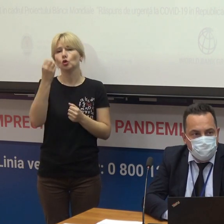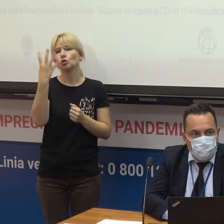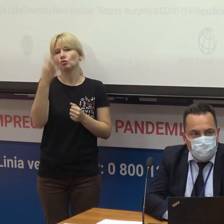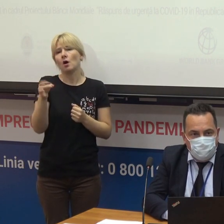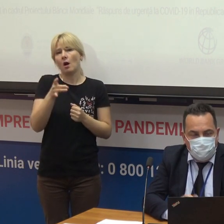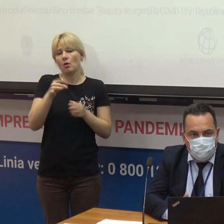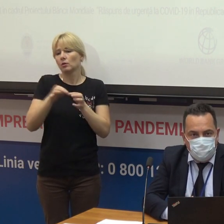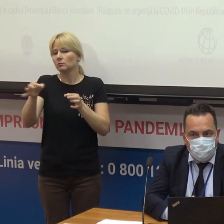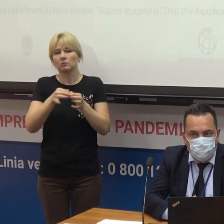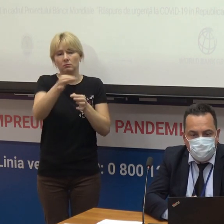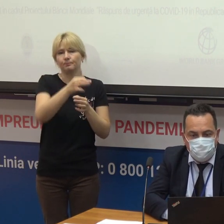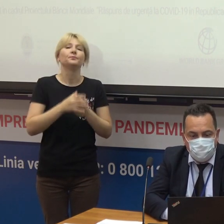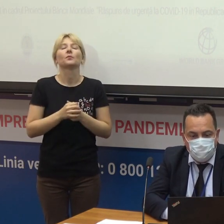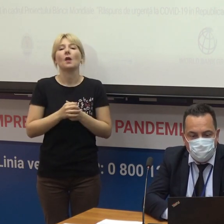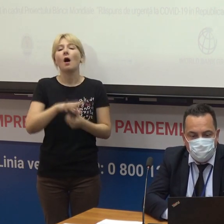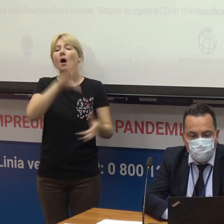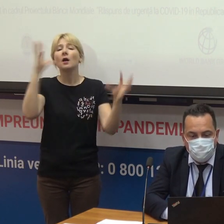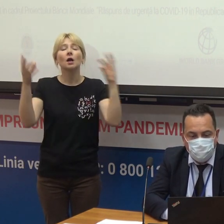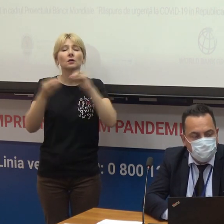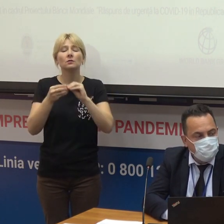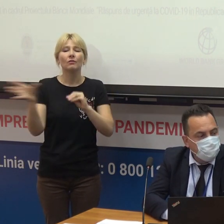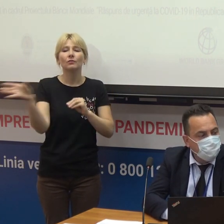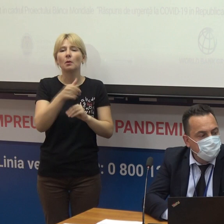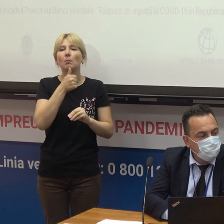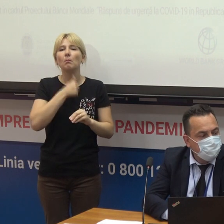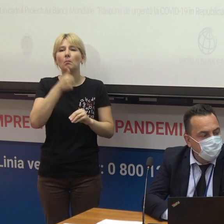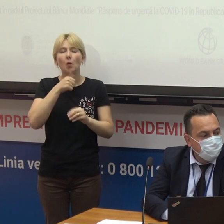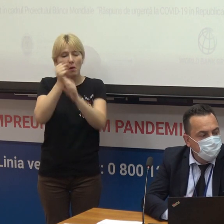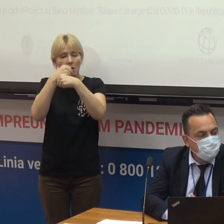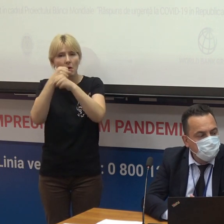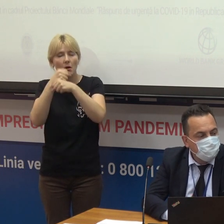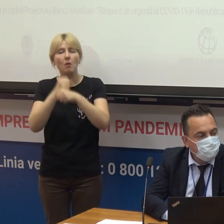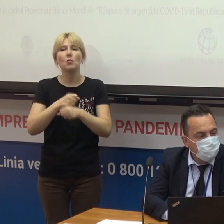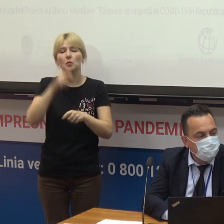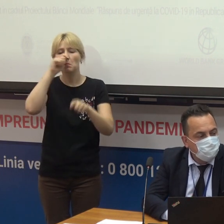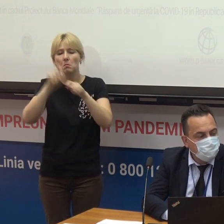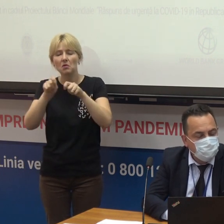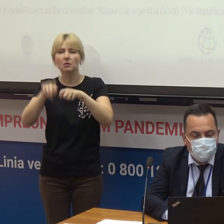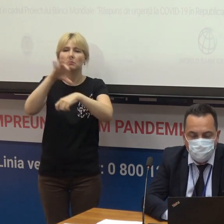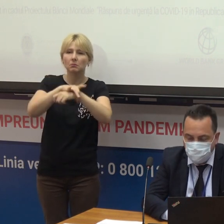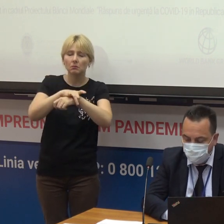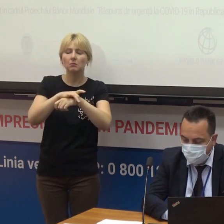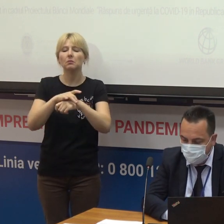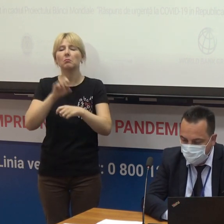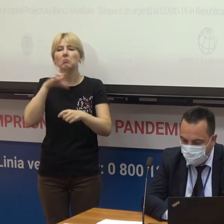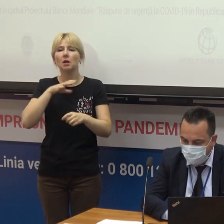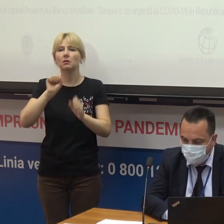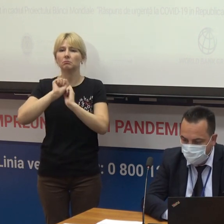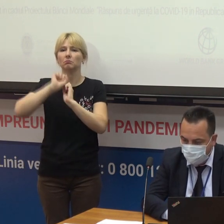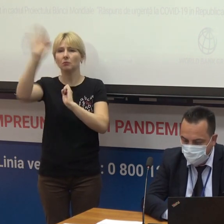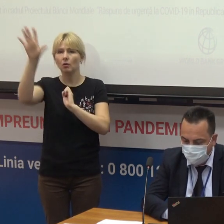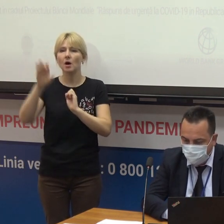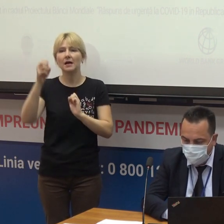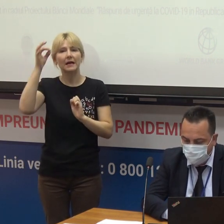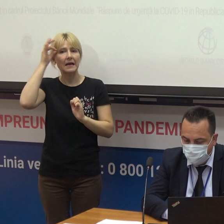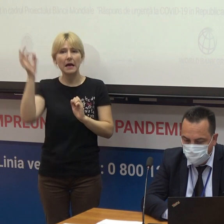jur. Referitor la rezultatele probelor de laborator supuse secvențierilor care au fost expediate în laboratorul